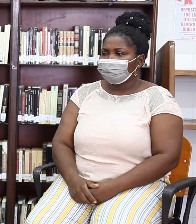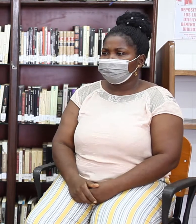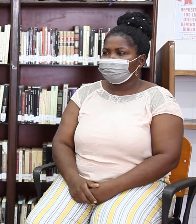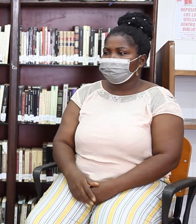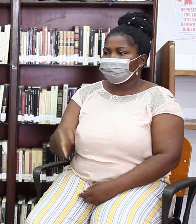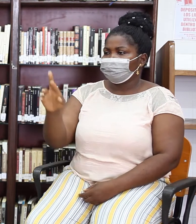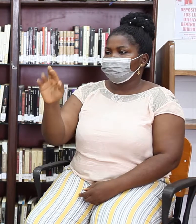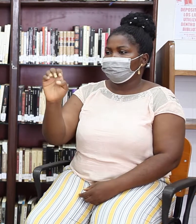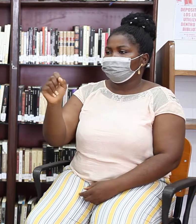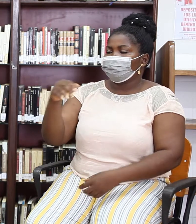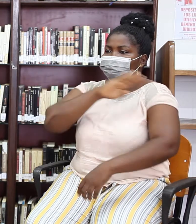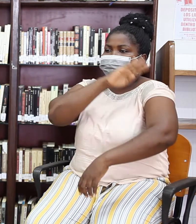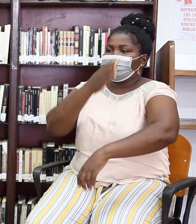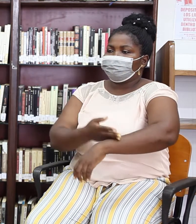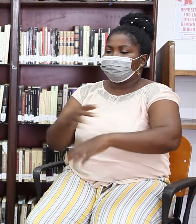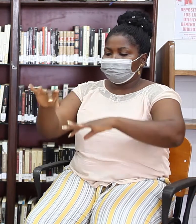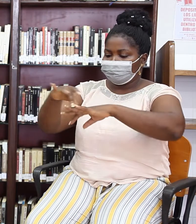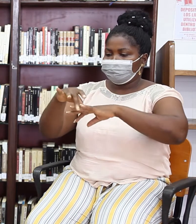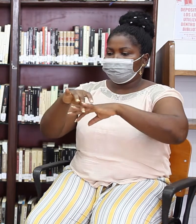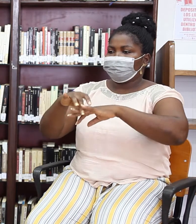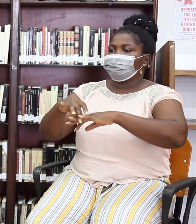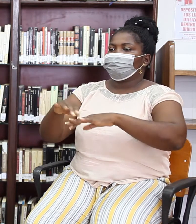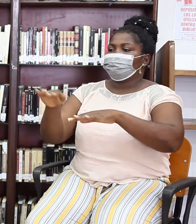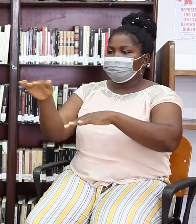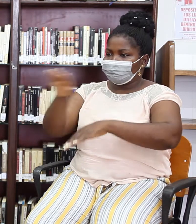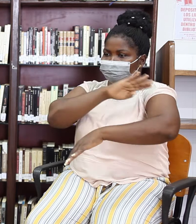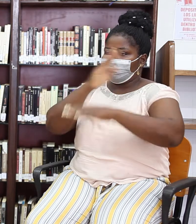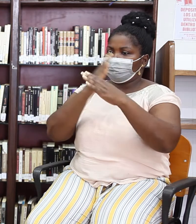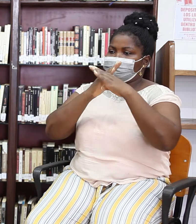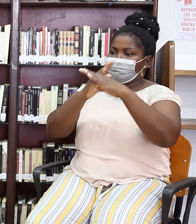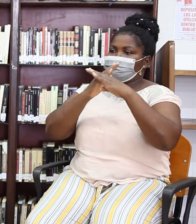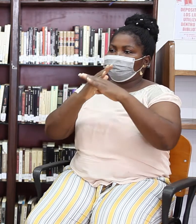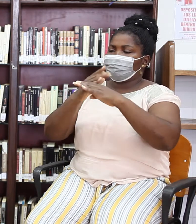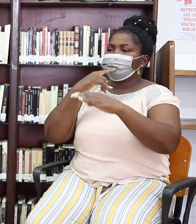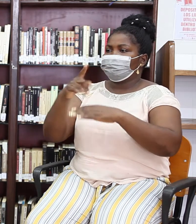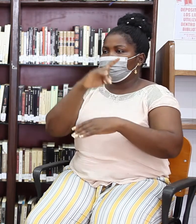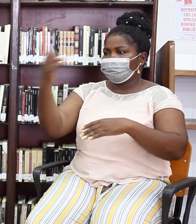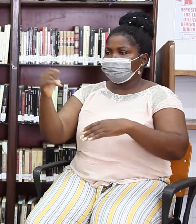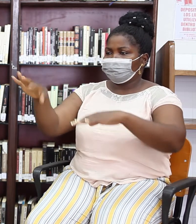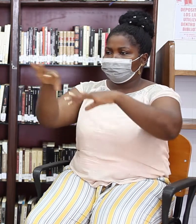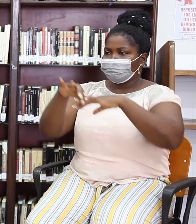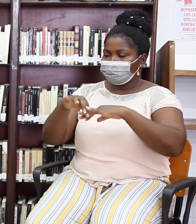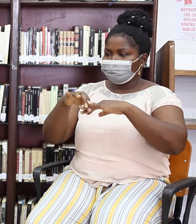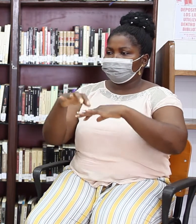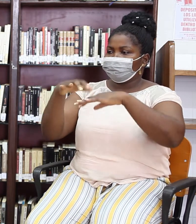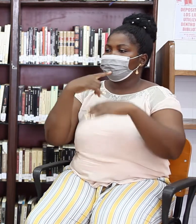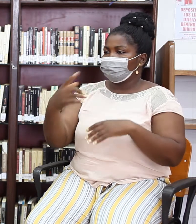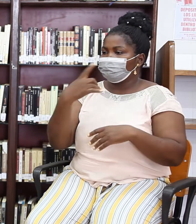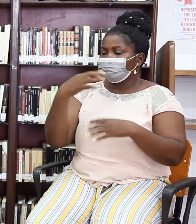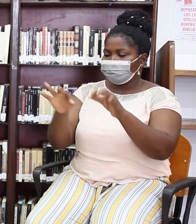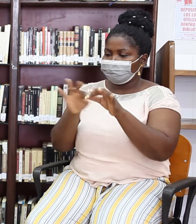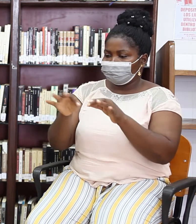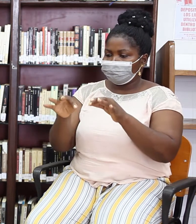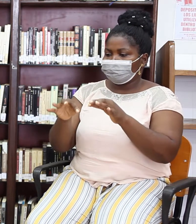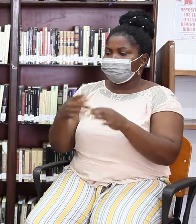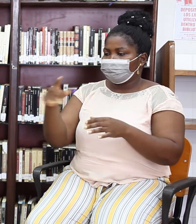Era el poder del anillo que protegía de cualquier peligro mortal a quien lo llevara puesto, lo cual significaba que